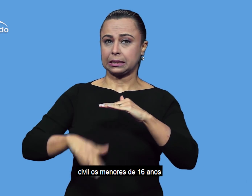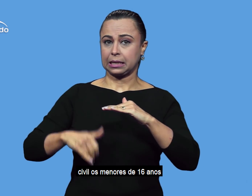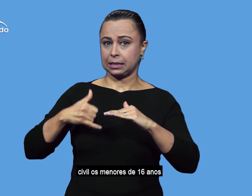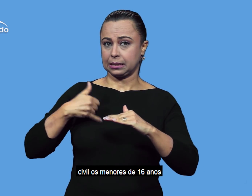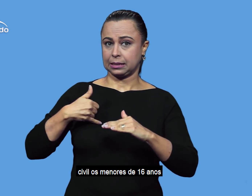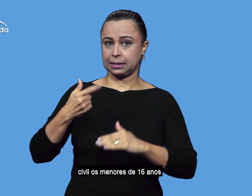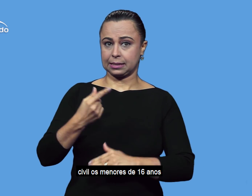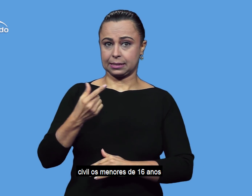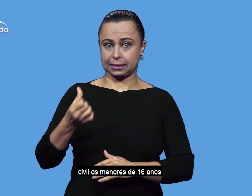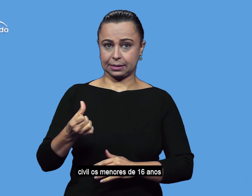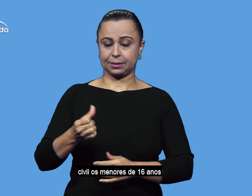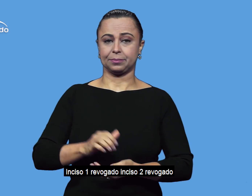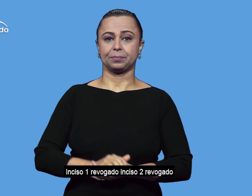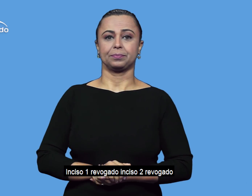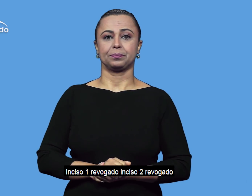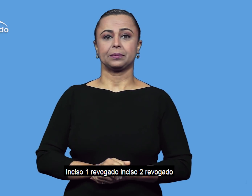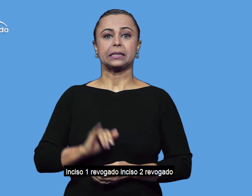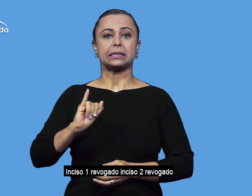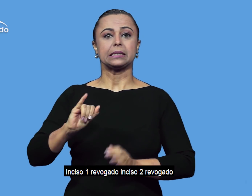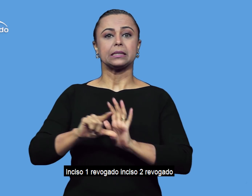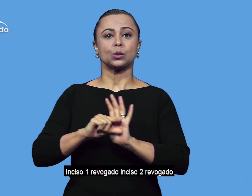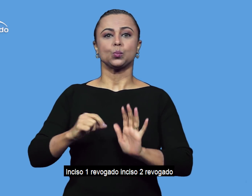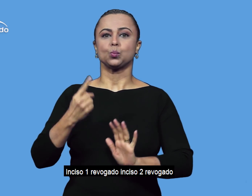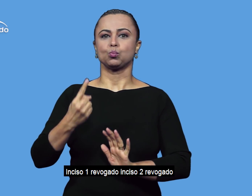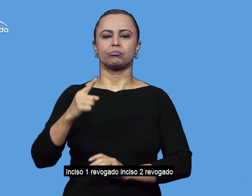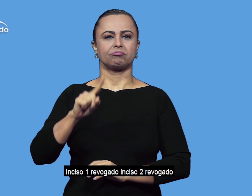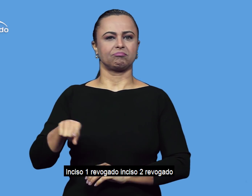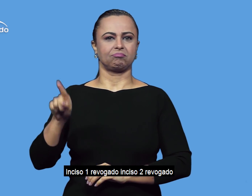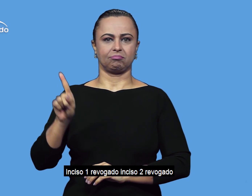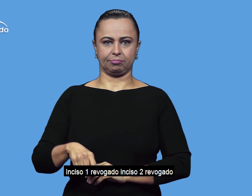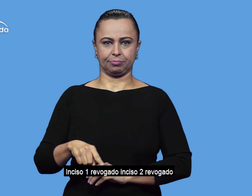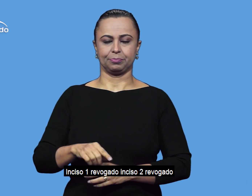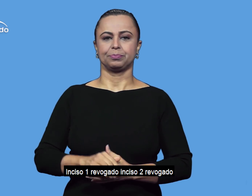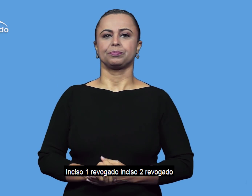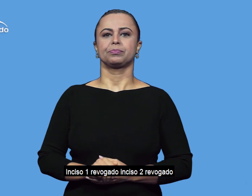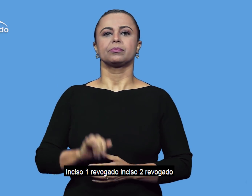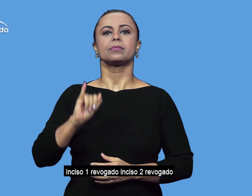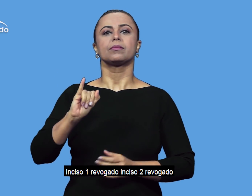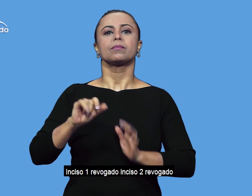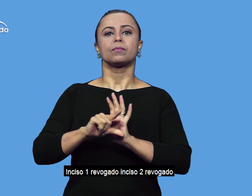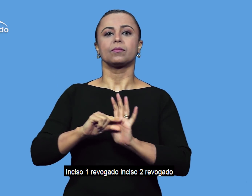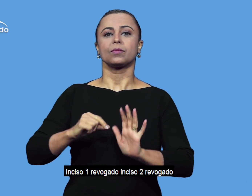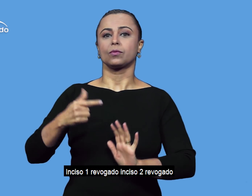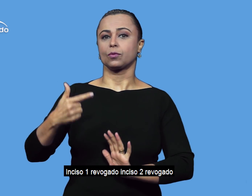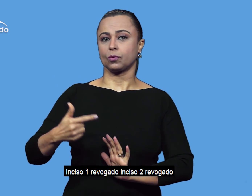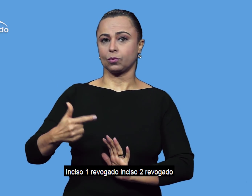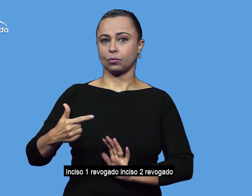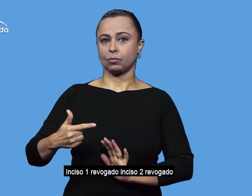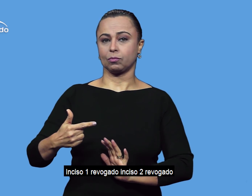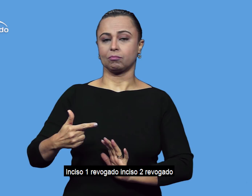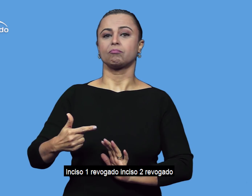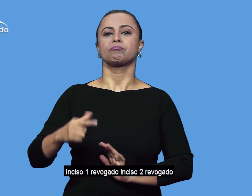anos inciso 1 revogado inciso 2 revogado